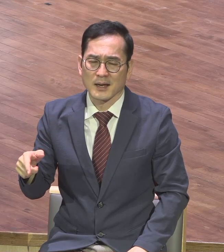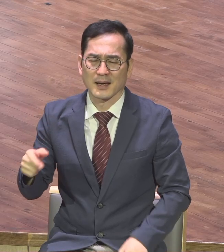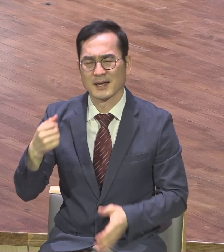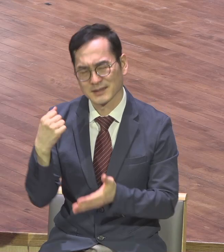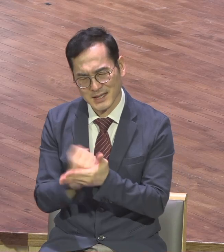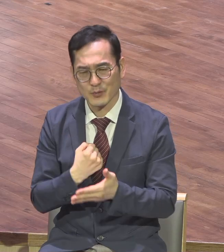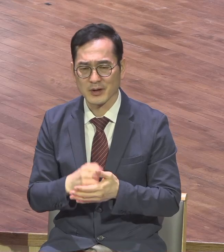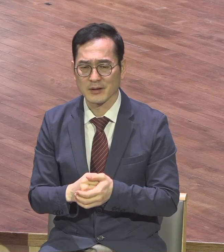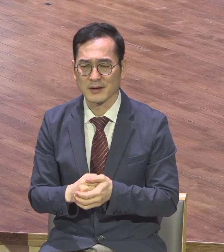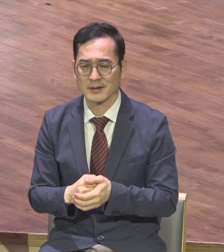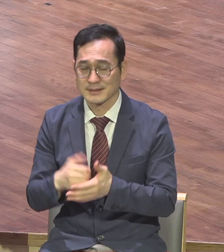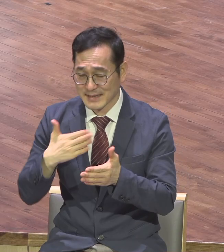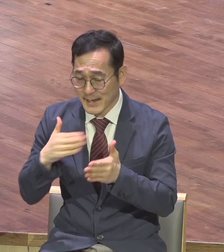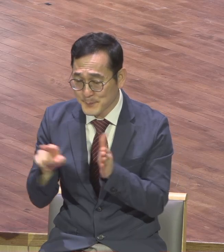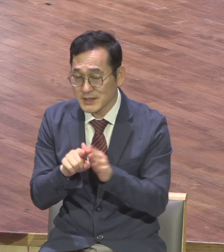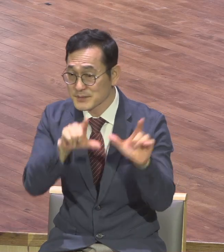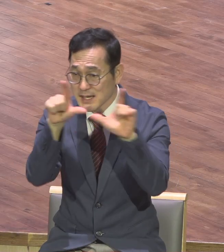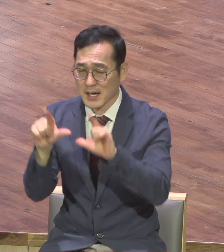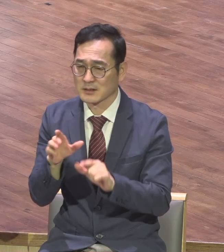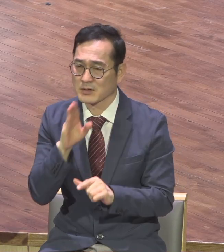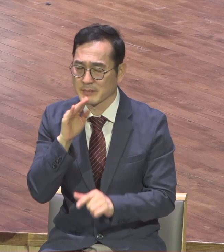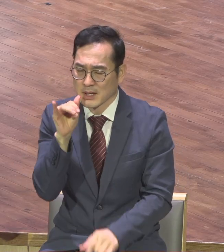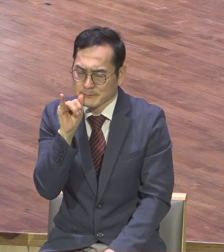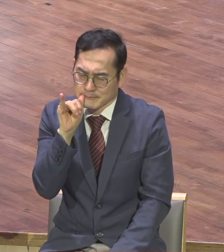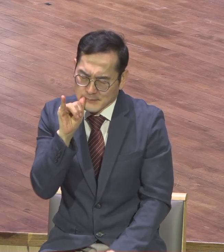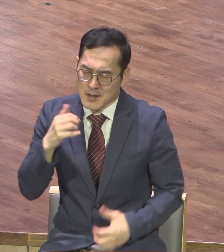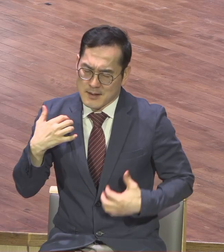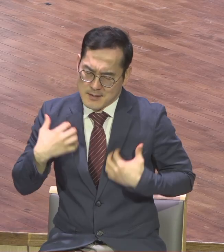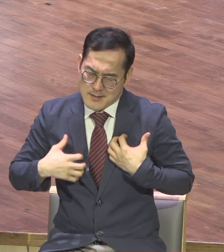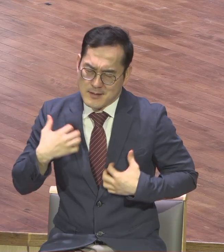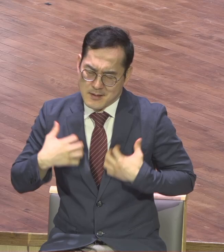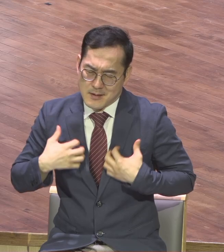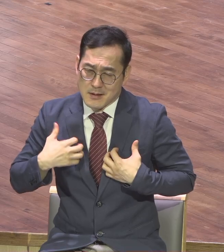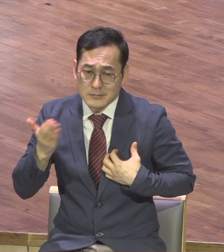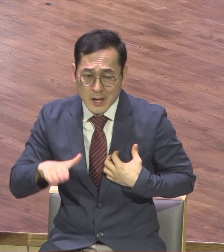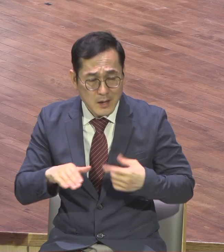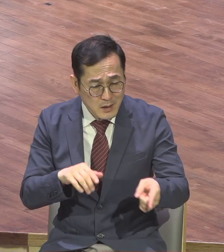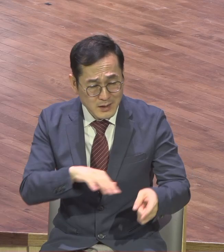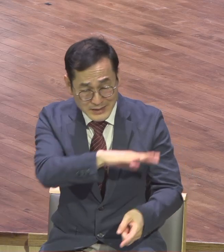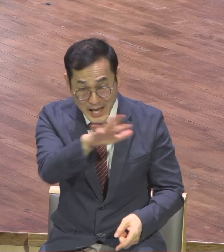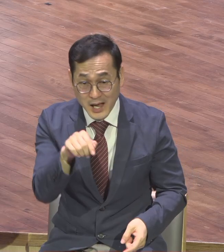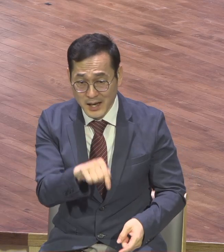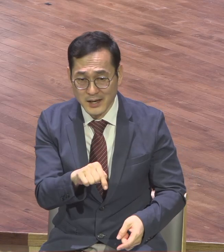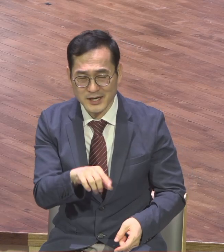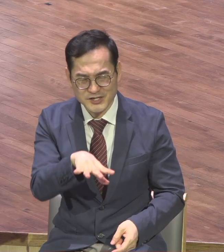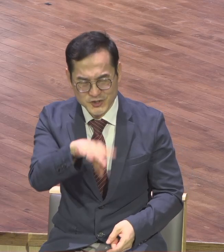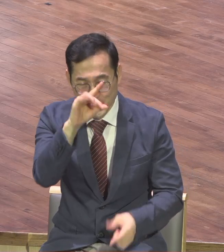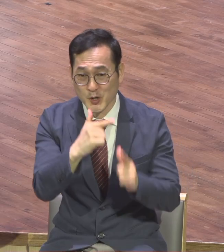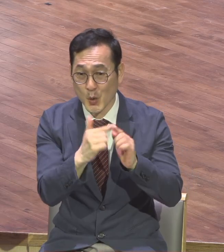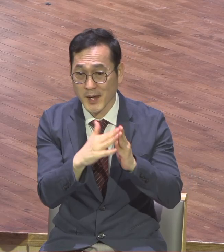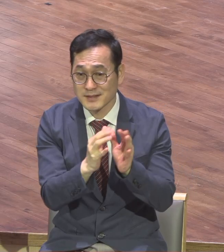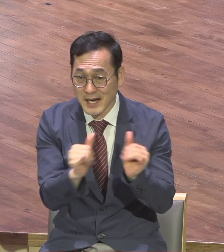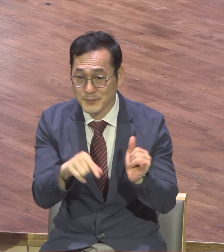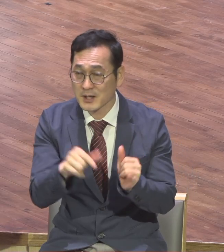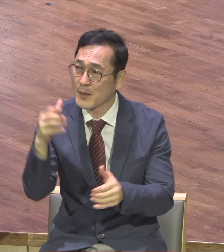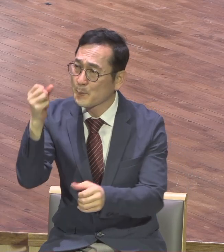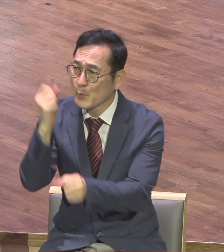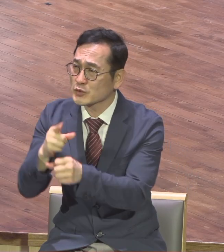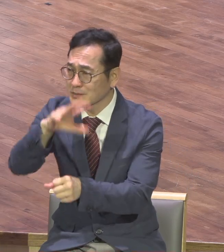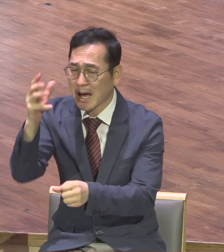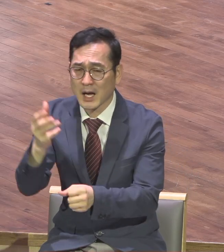즐겁고 풍성한지 초대교회 성도들은 올인을 했는데 그 맛을 모르니까 이해를 못하죠. 사도